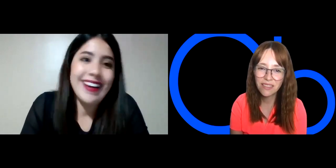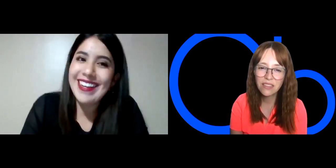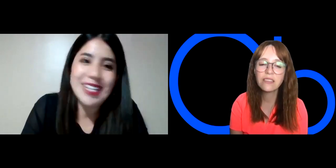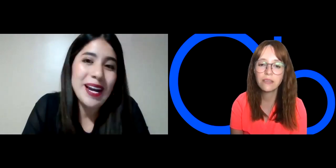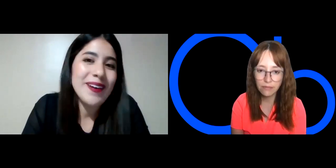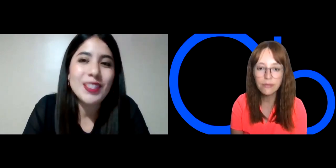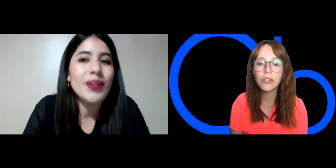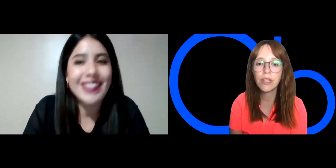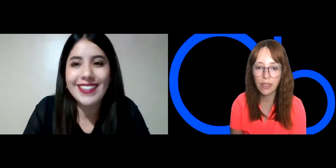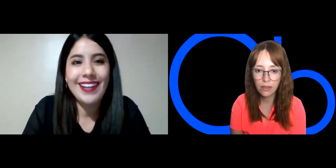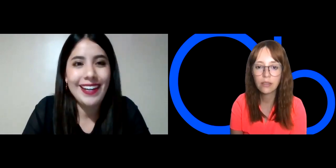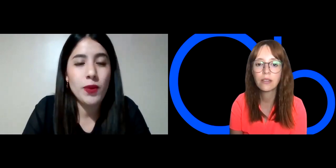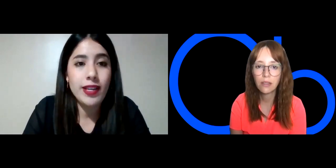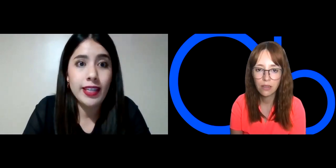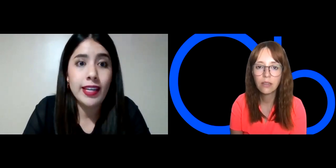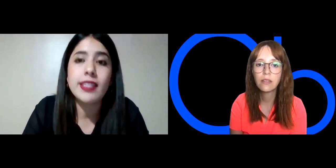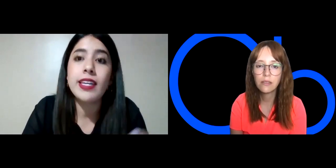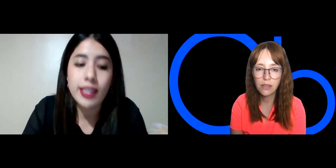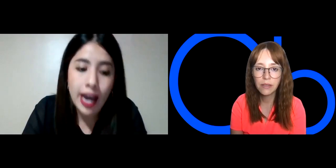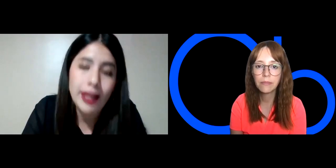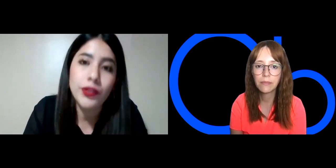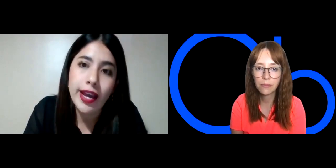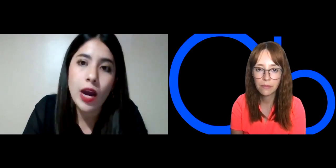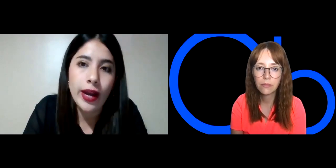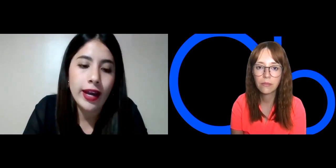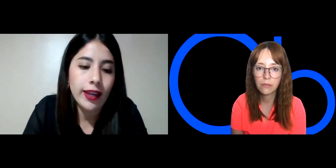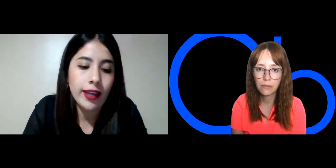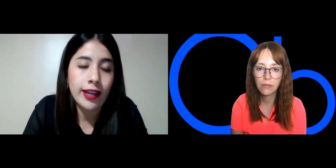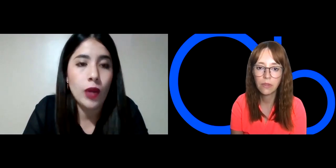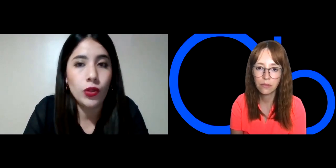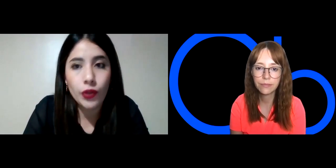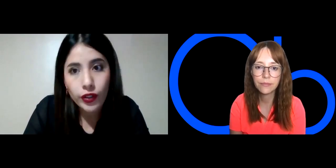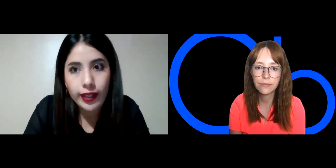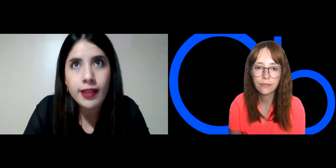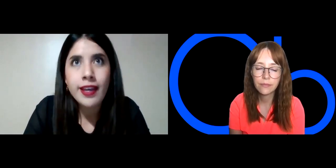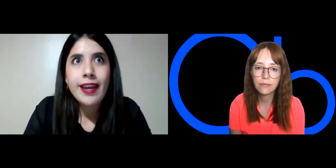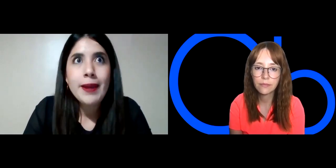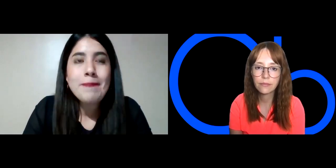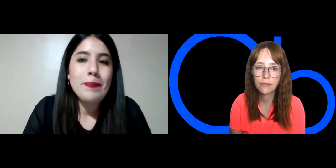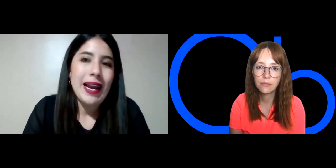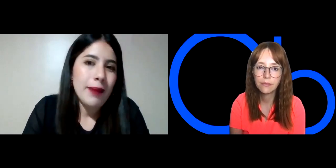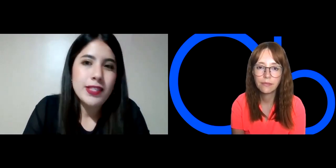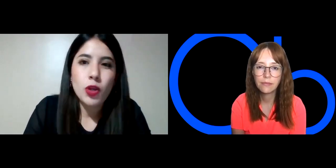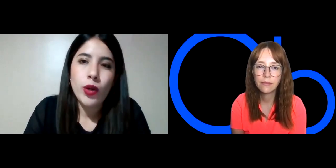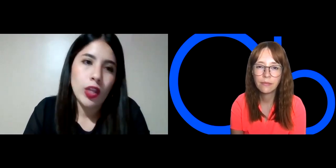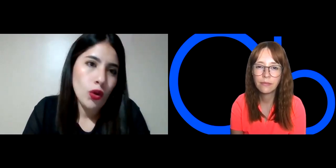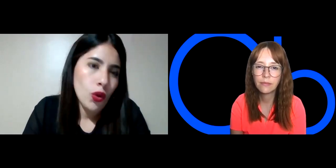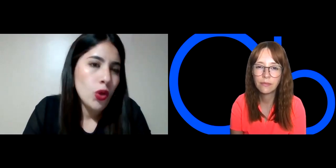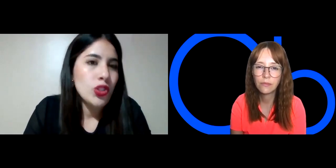sea, esas palabras no existen en la lengua de señas. Sí. Hablando ya ahora en la odontología, palabras